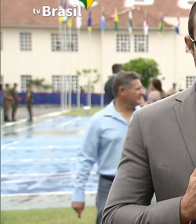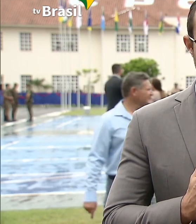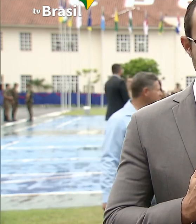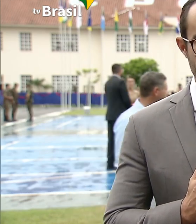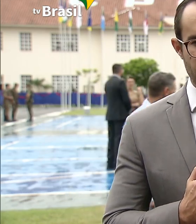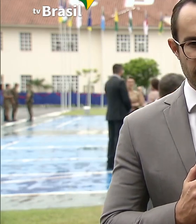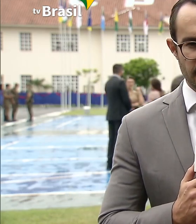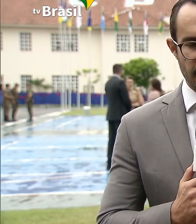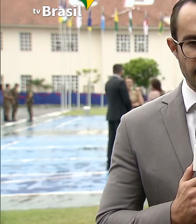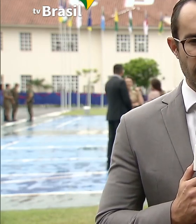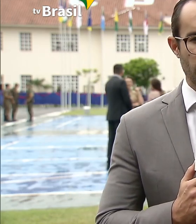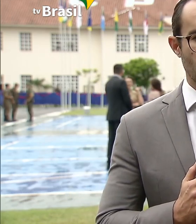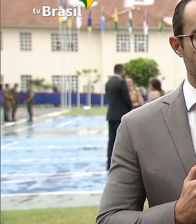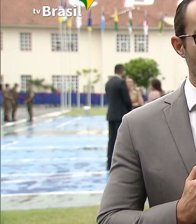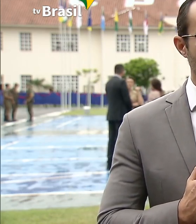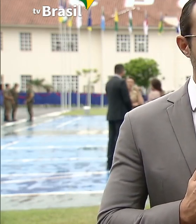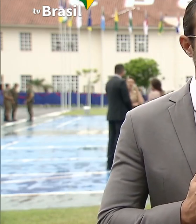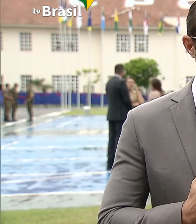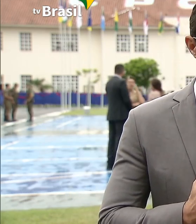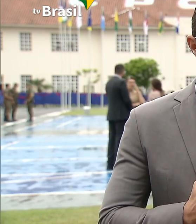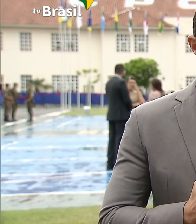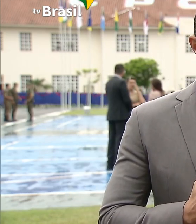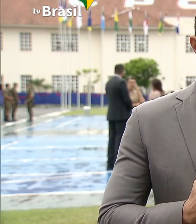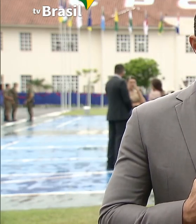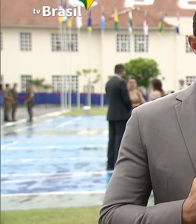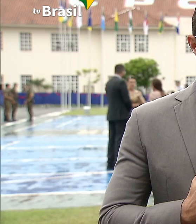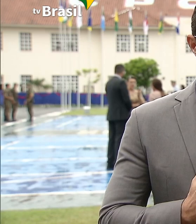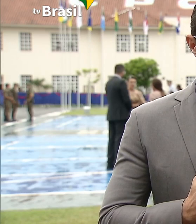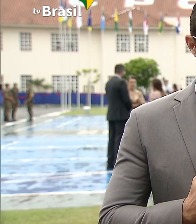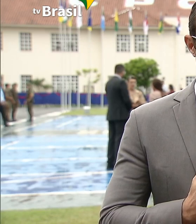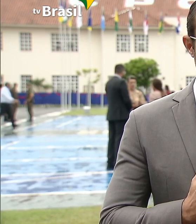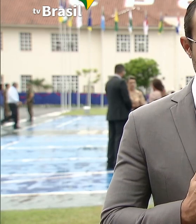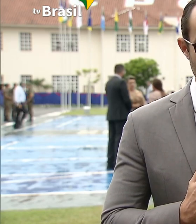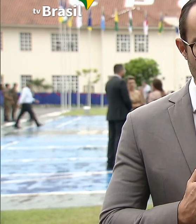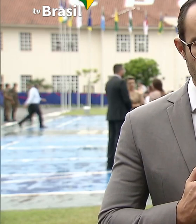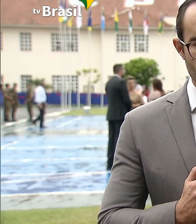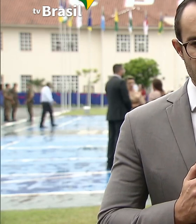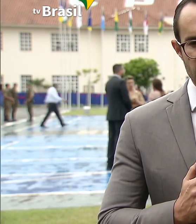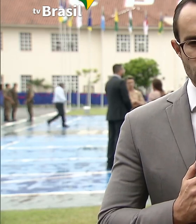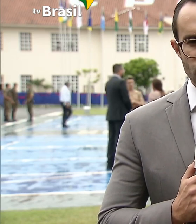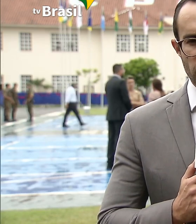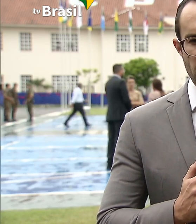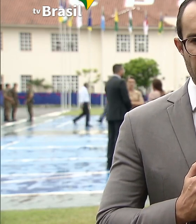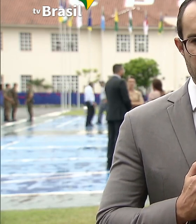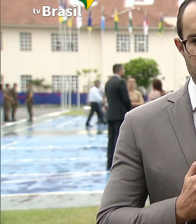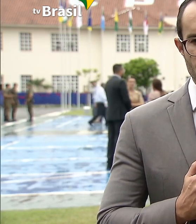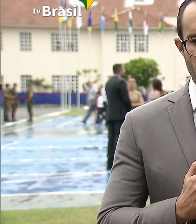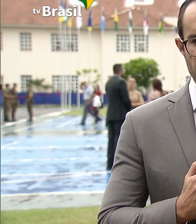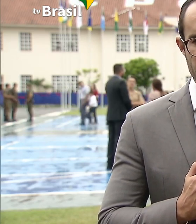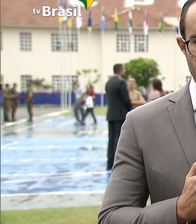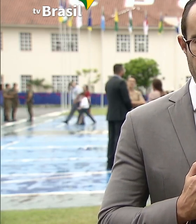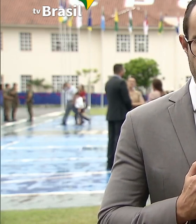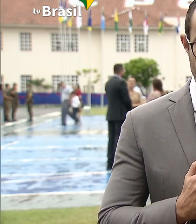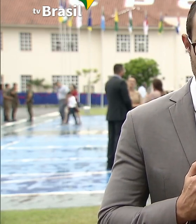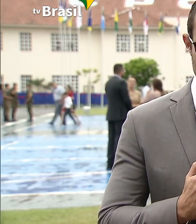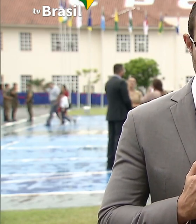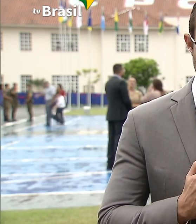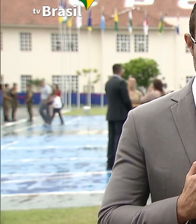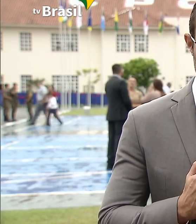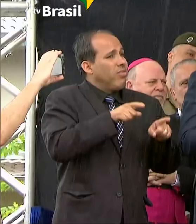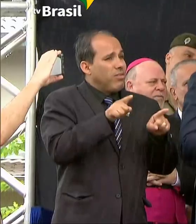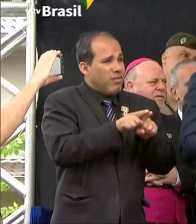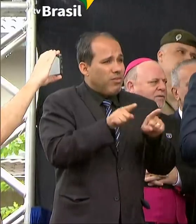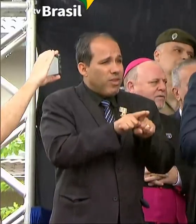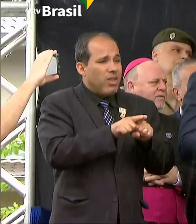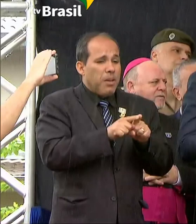aquático. Até ser entregue em 2023, os alunos vão estudar aqui, no Centro de Preparação de Oficiais da Reserva de